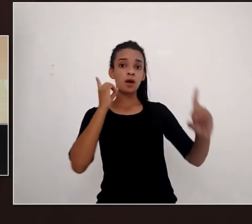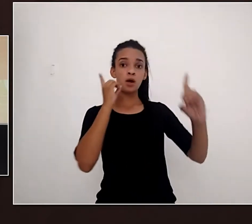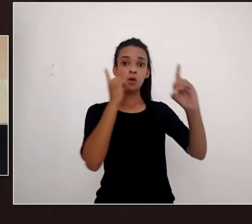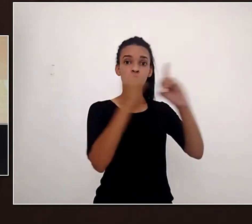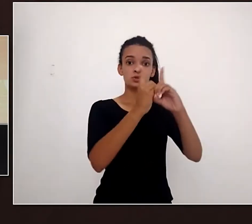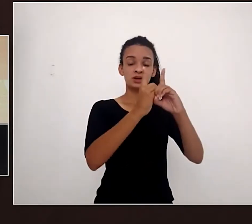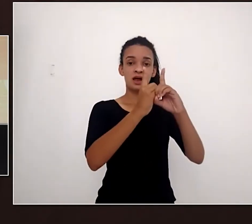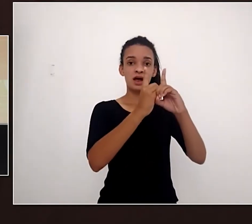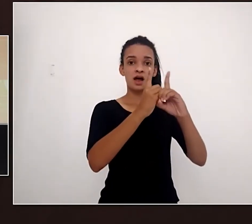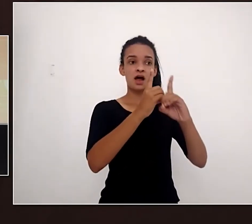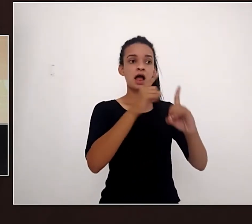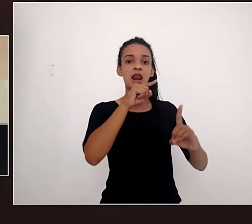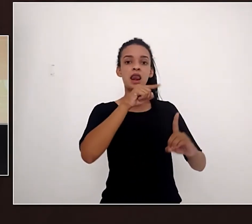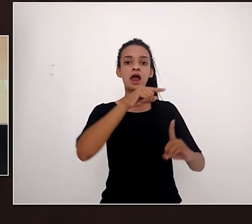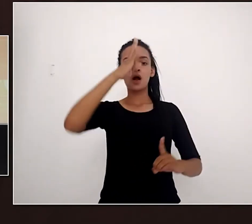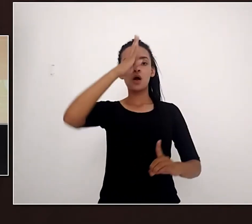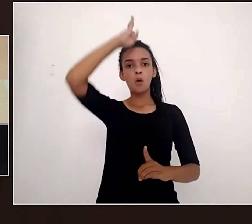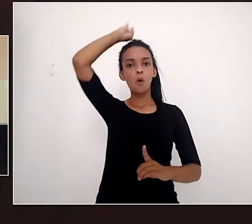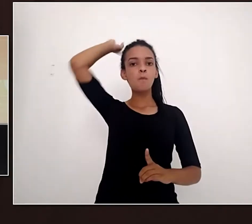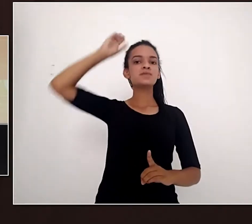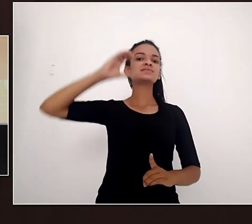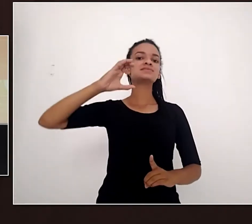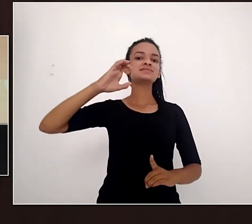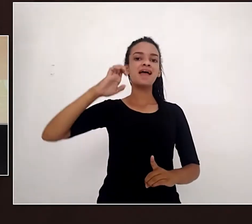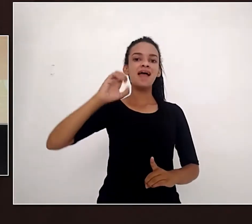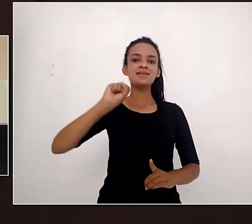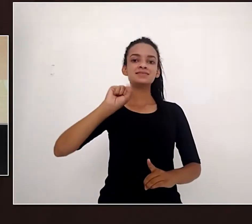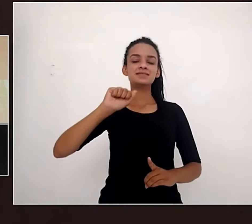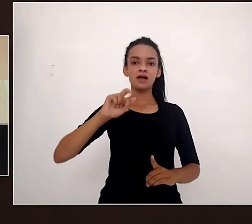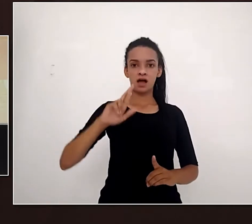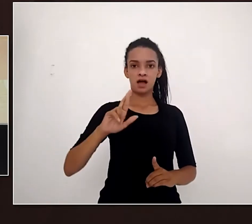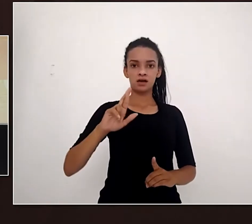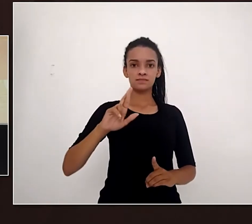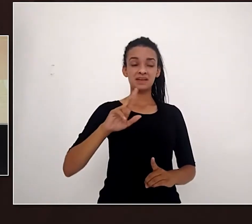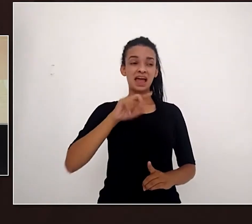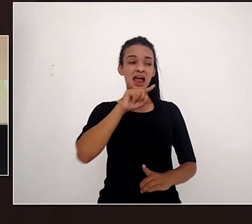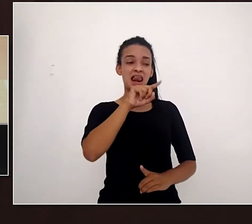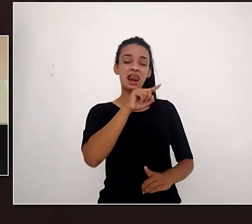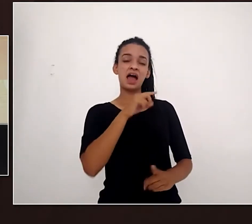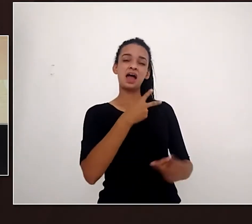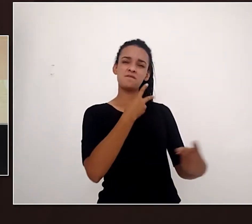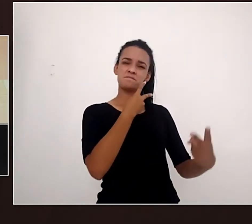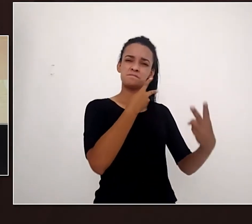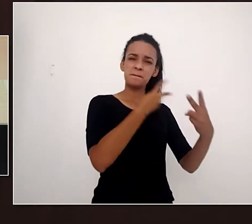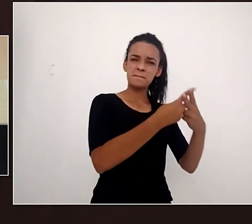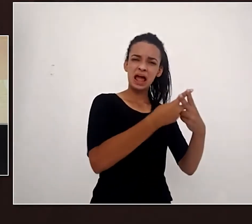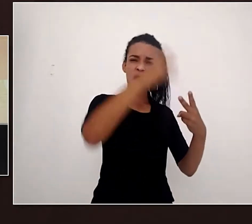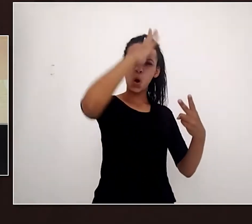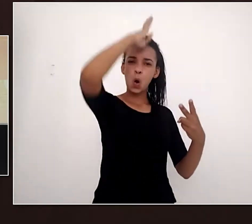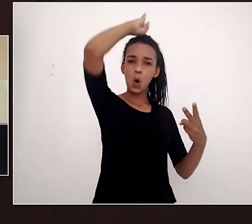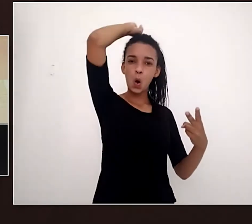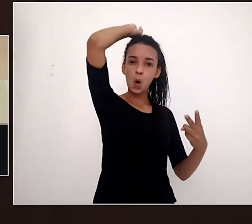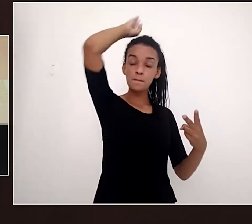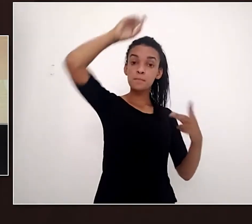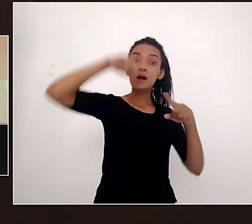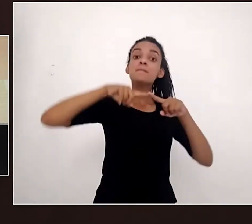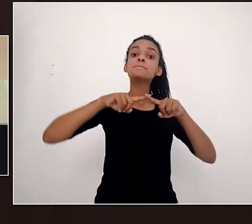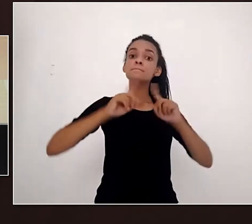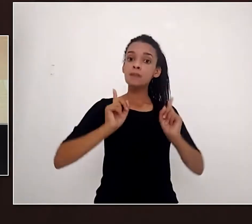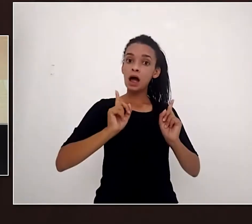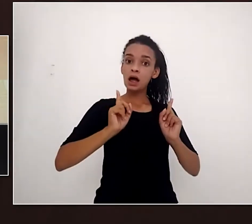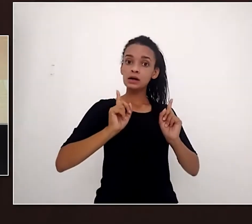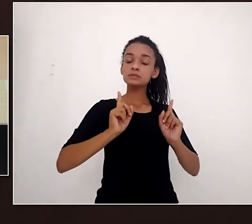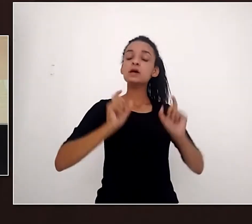primeiros 2 anos, primeiro período que ele ficou na prisão romana, ele teve a liberdade de alugar uma casa